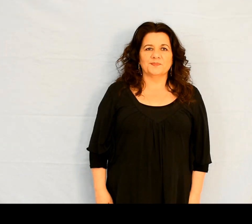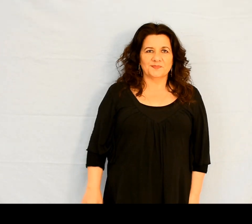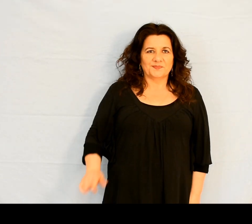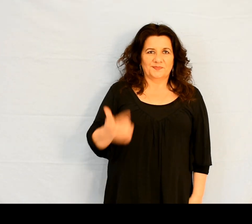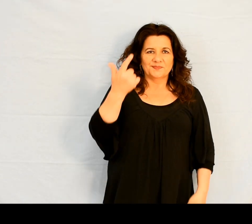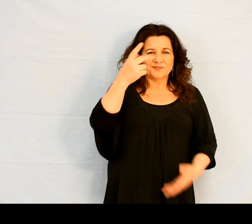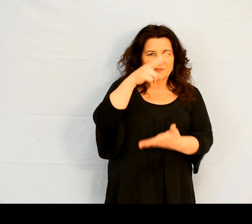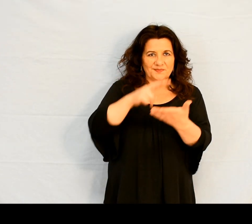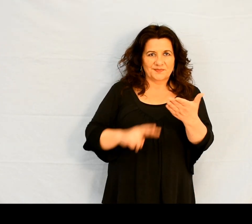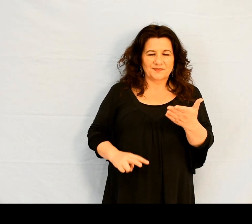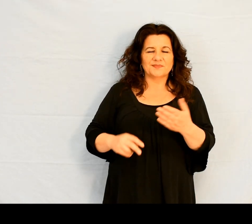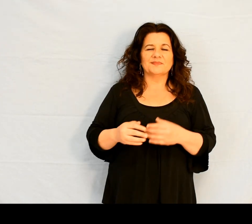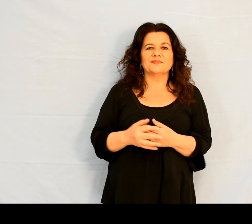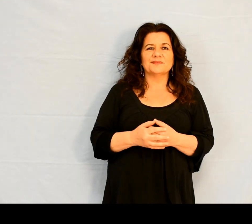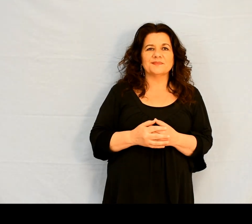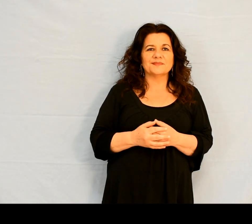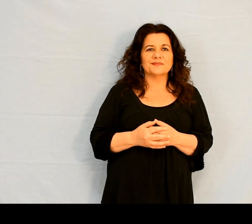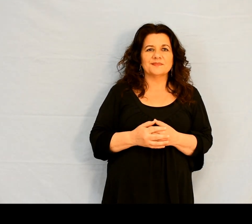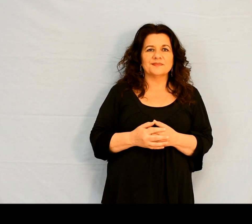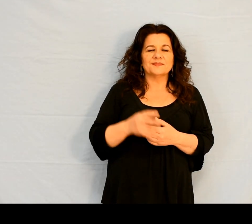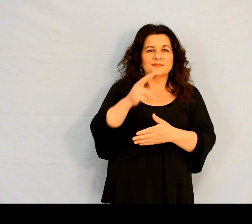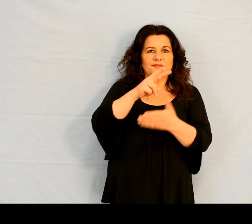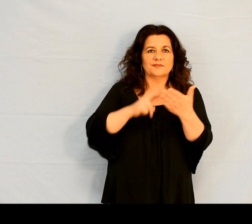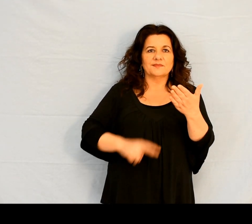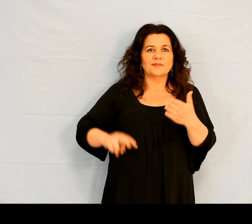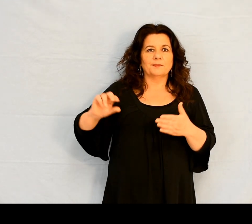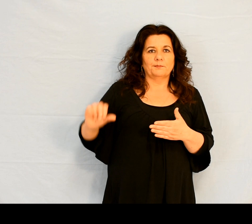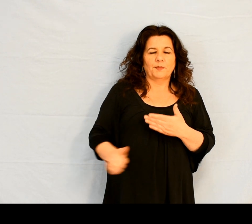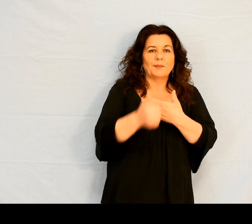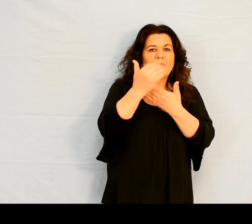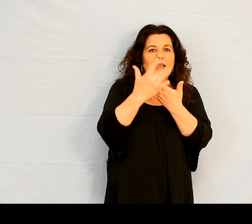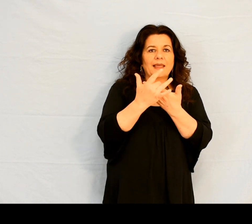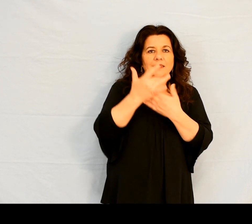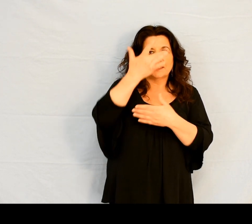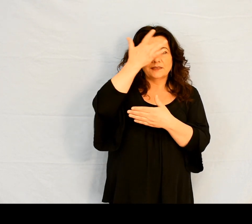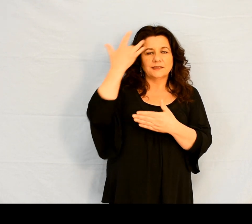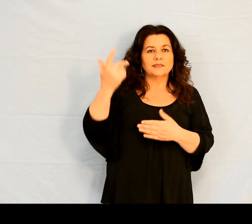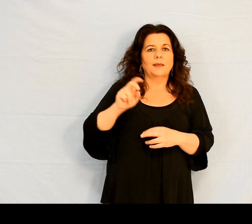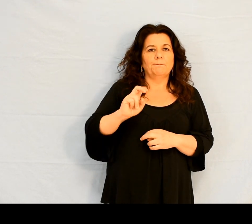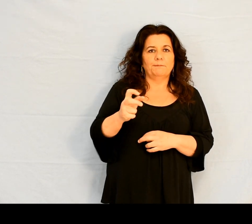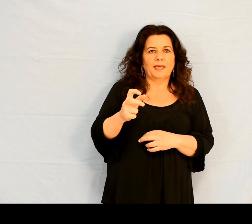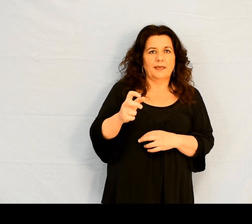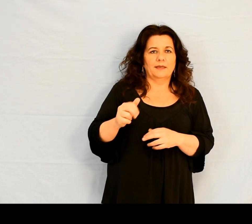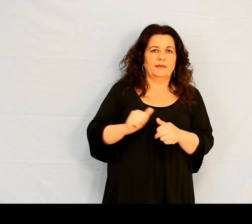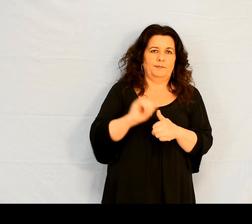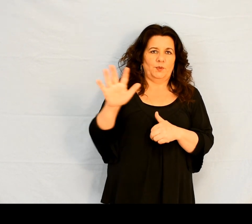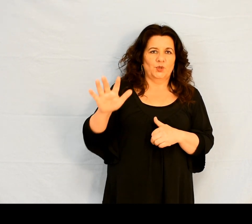Deuxième lecture. Lecture de la première lettre de Saint Pierre, apôtre.